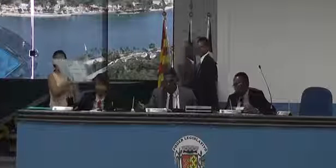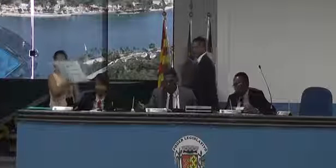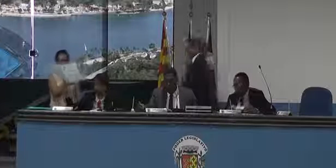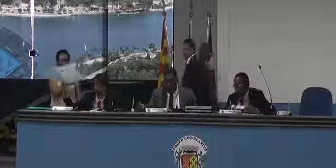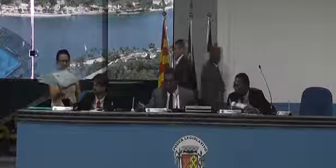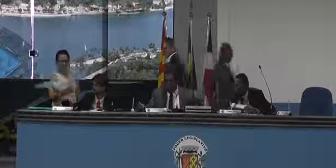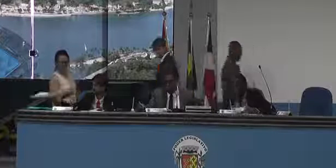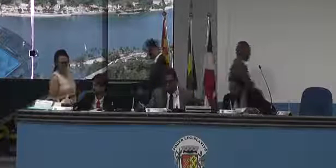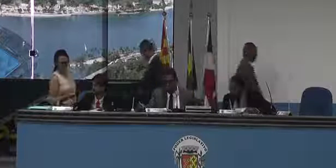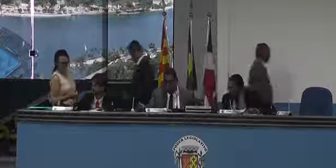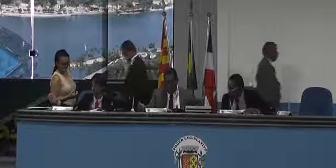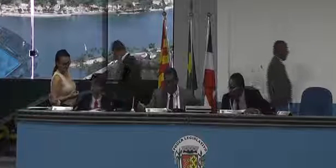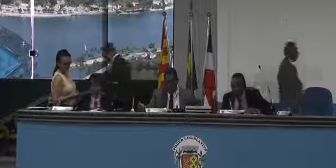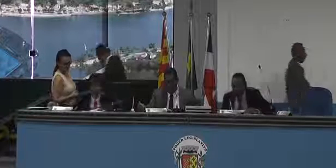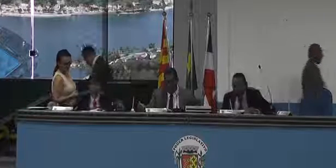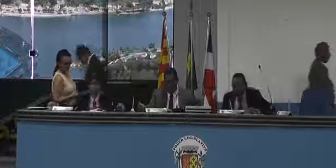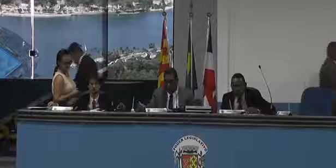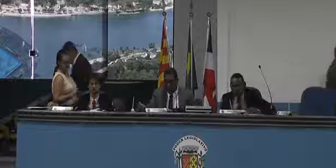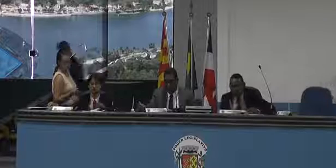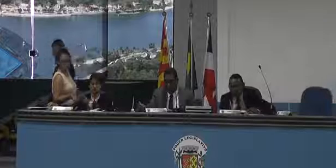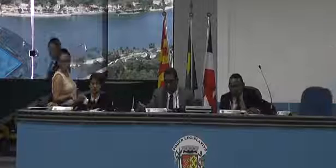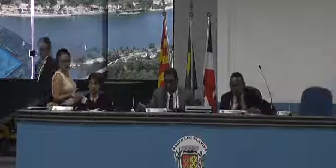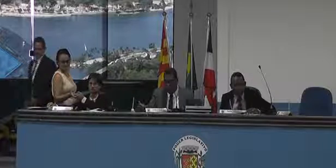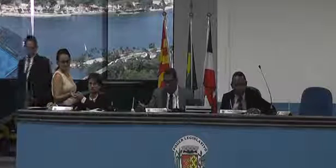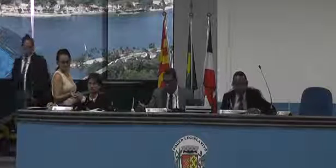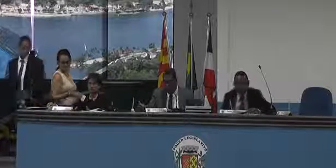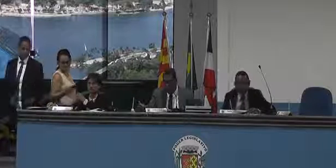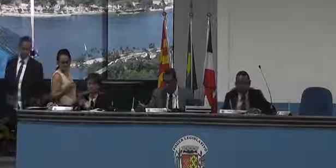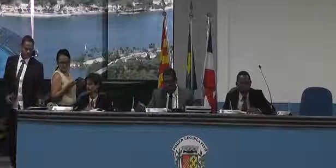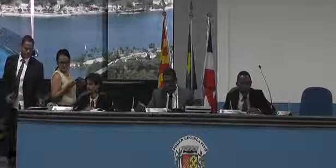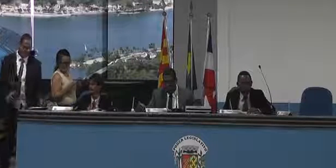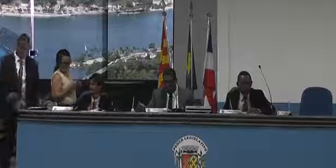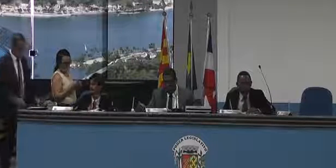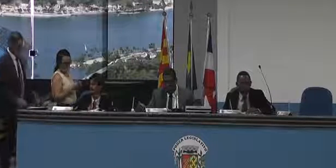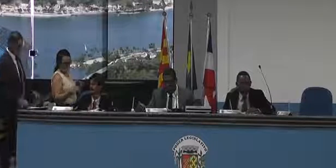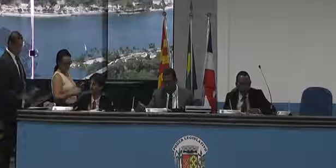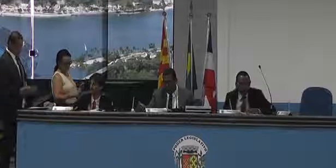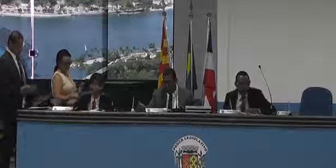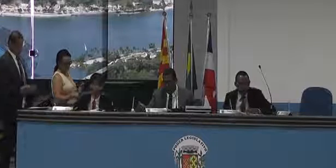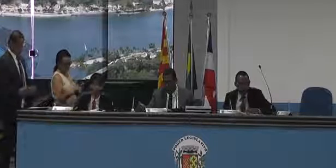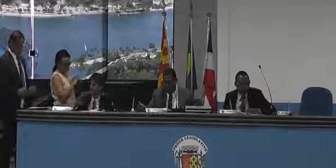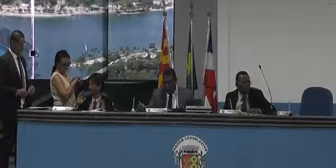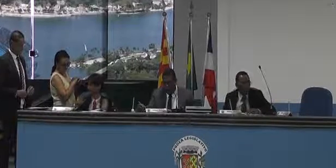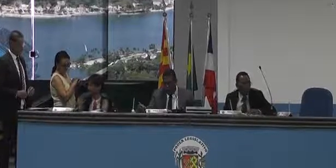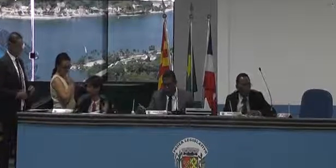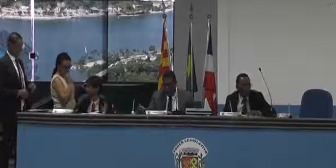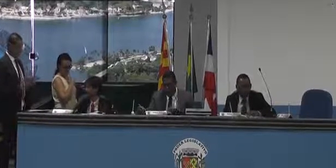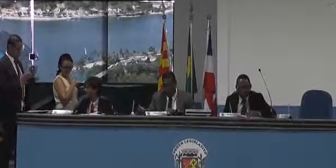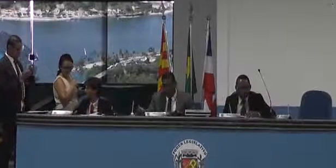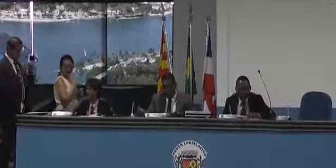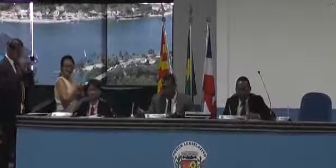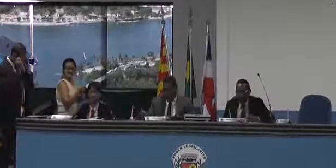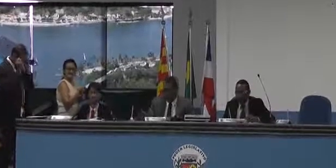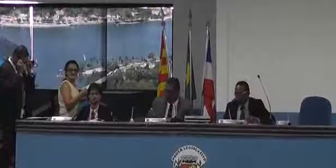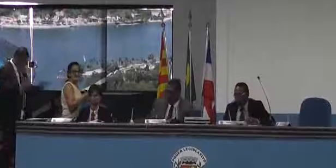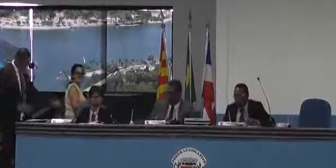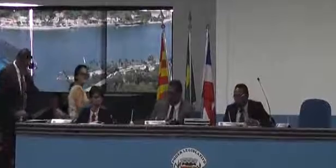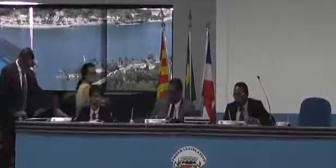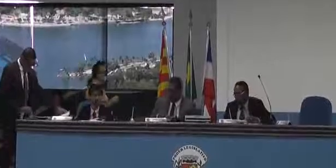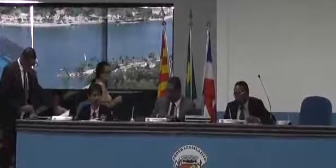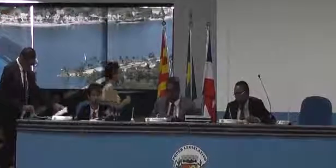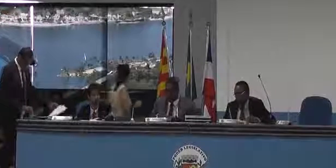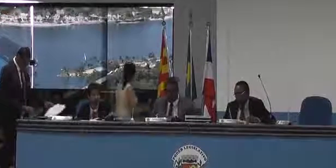25 de julho de 2017. Convoco o primeiro secretário para fazer a